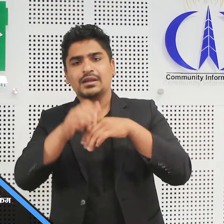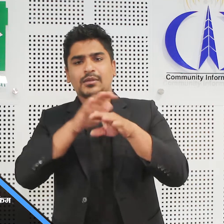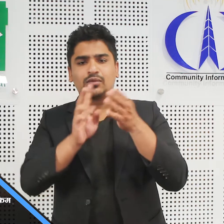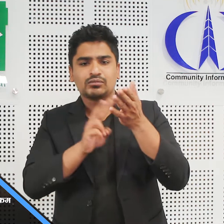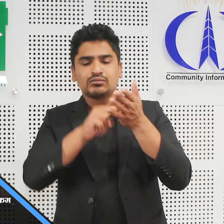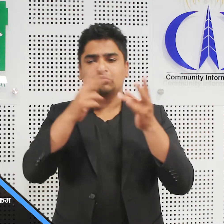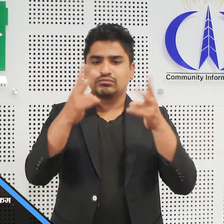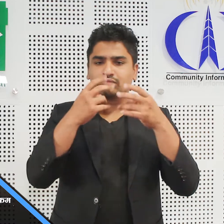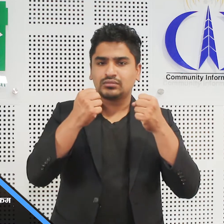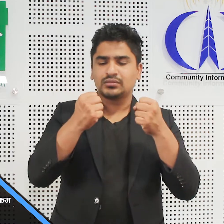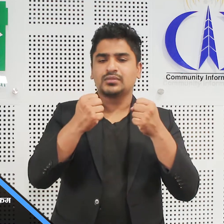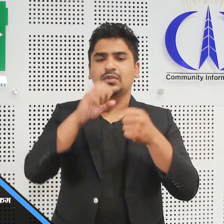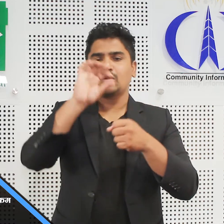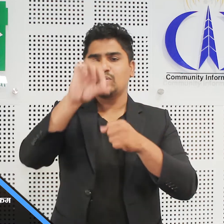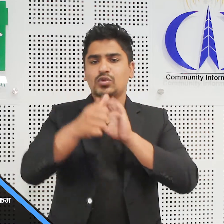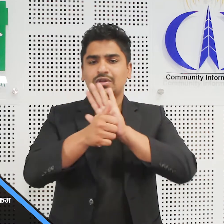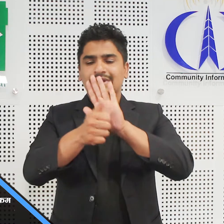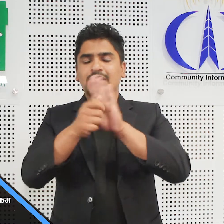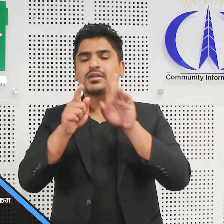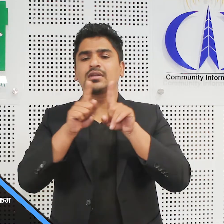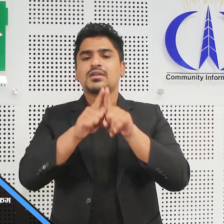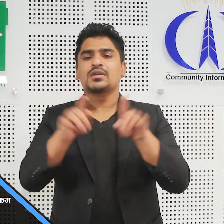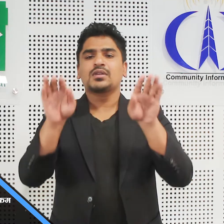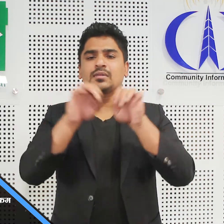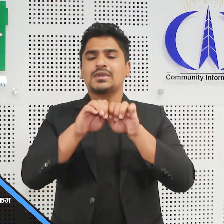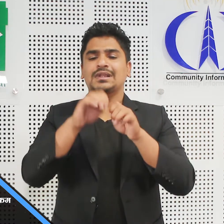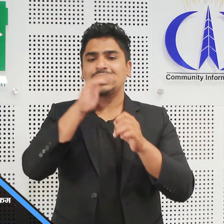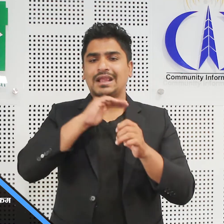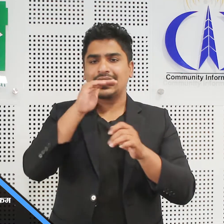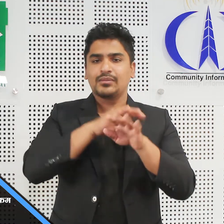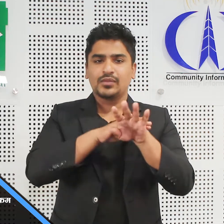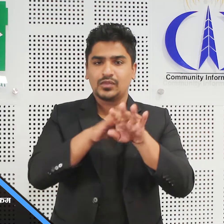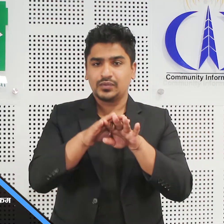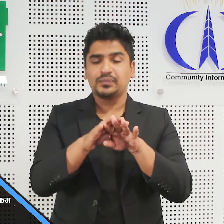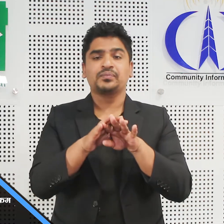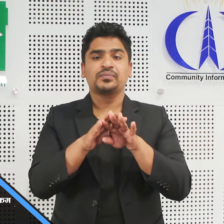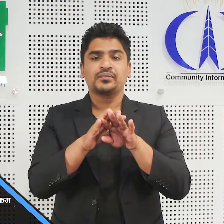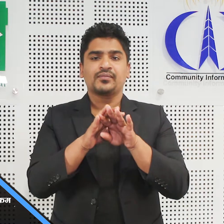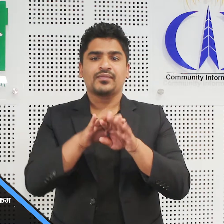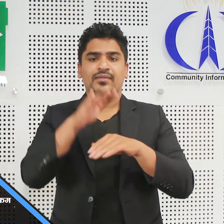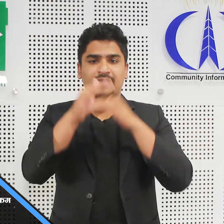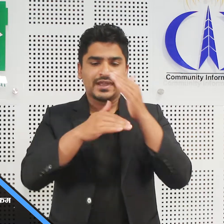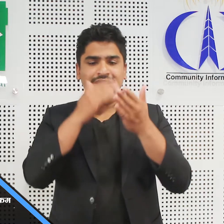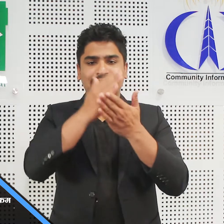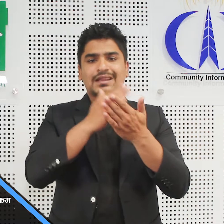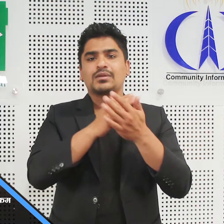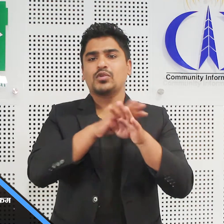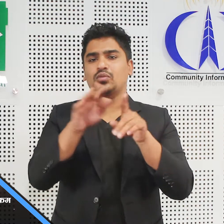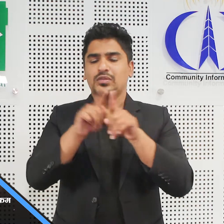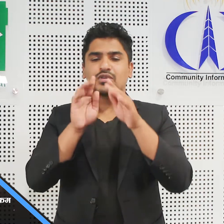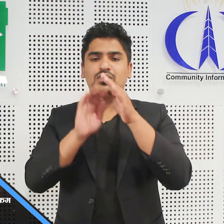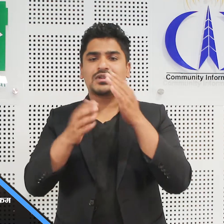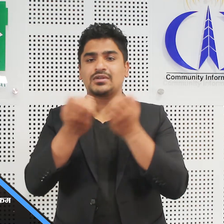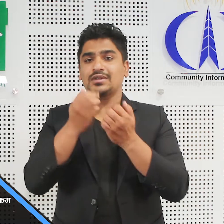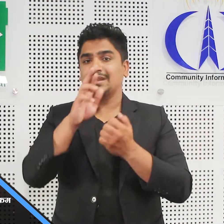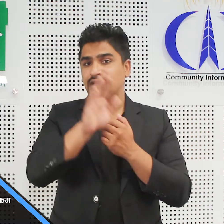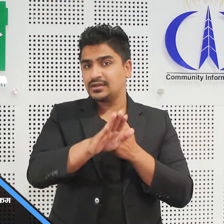महिलासँग उपमेयर कार्यक्रम लगायत विभिन्न क्रियाकलापहरूबाट चाहिँ सबलीकरण सशक्तिकरण र पुनरुत्थानसँग सम्बन्धित